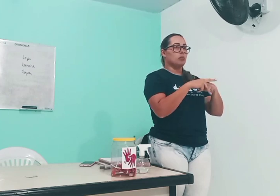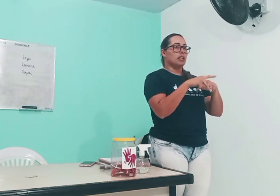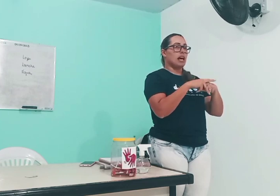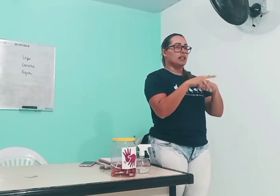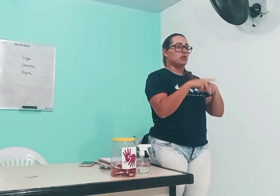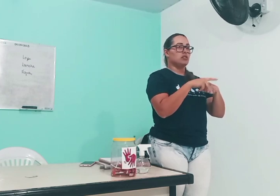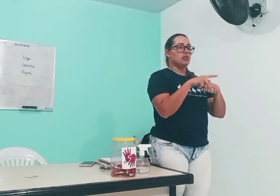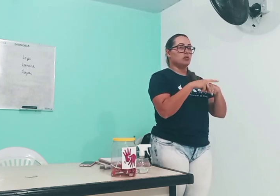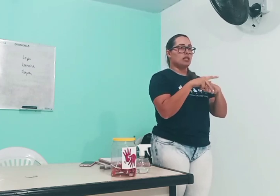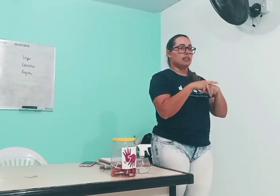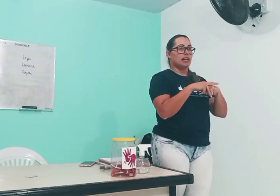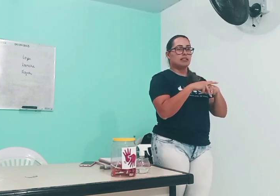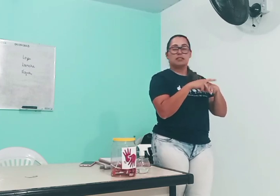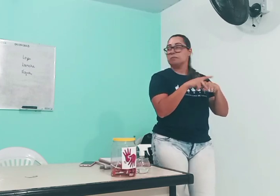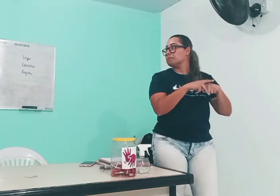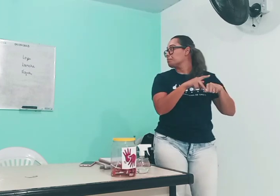Pronome aqui onde fica os anéis.